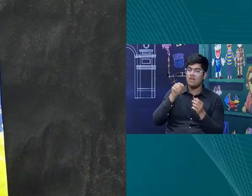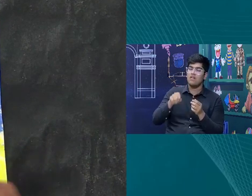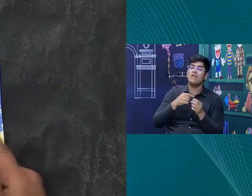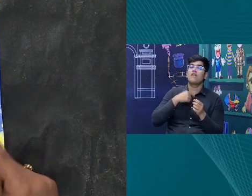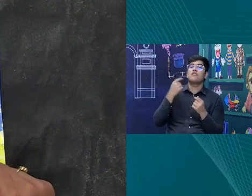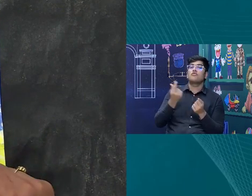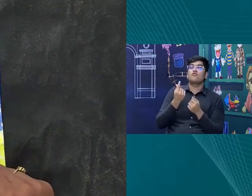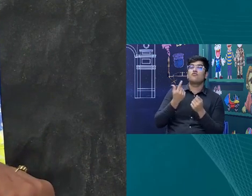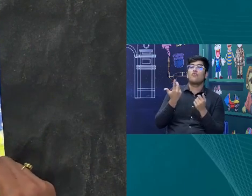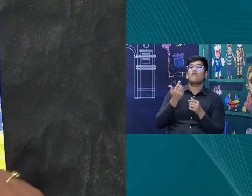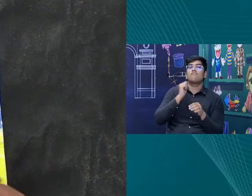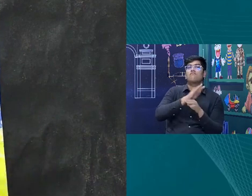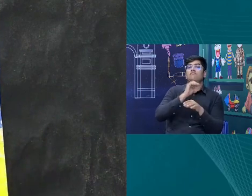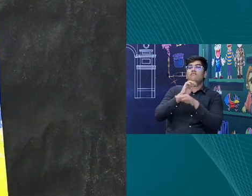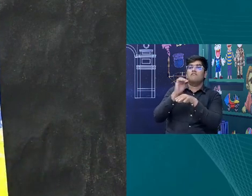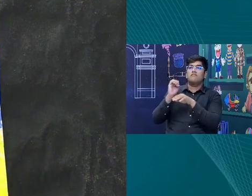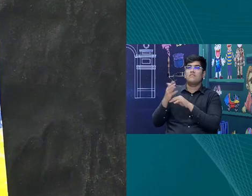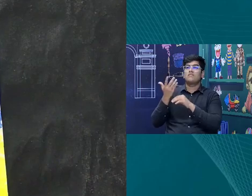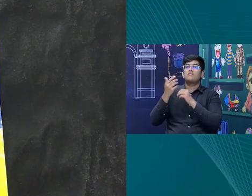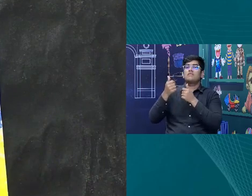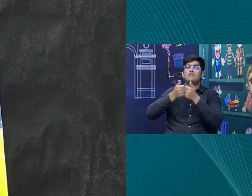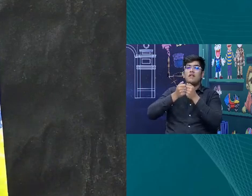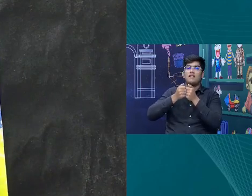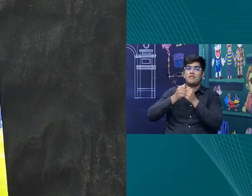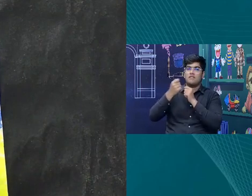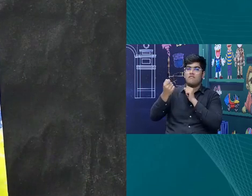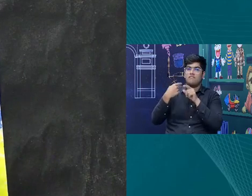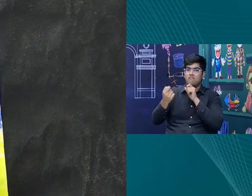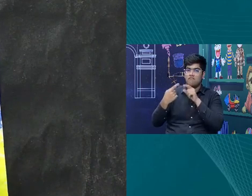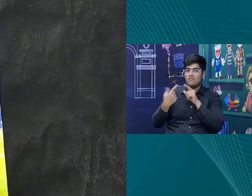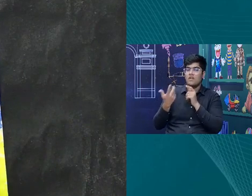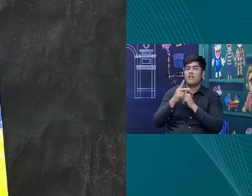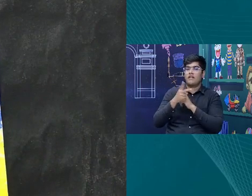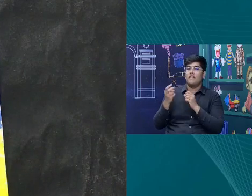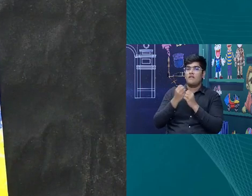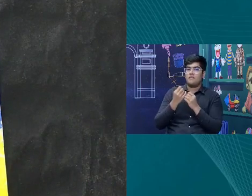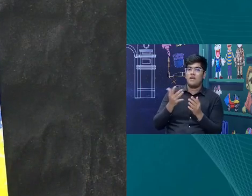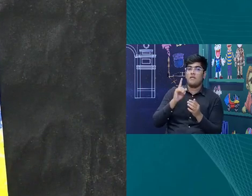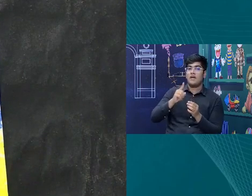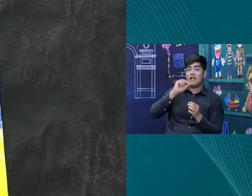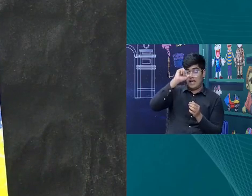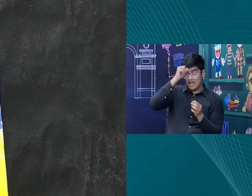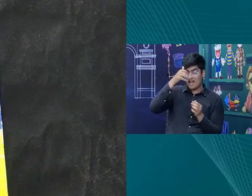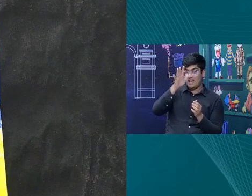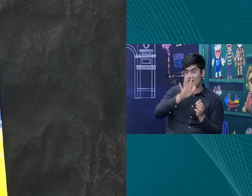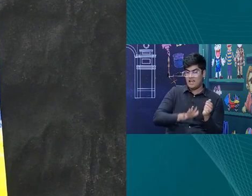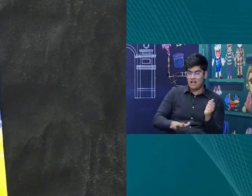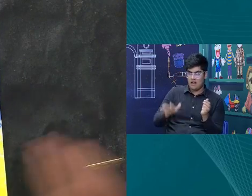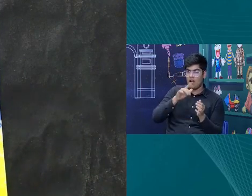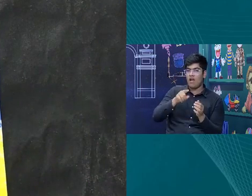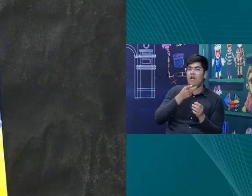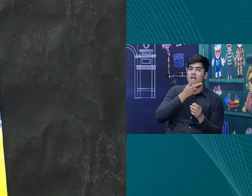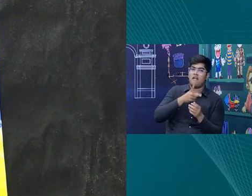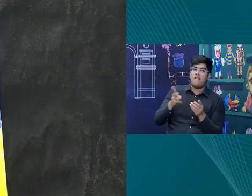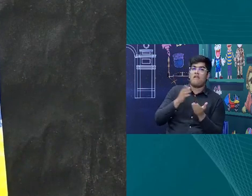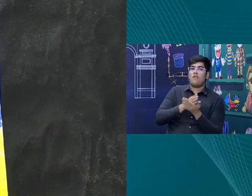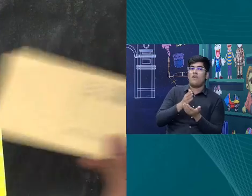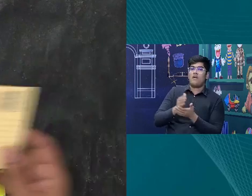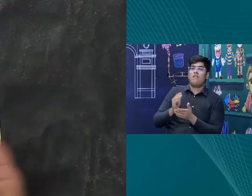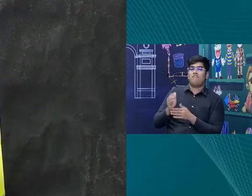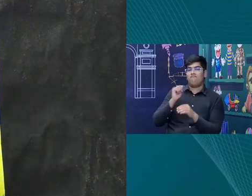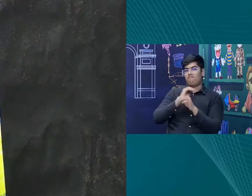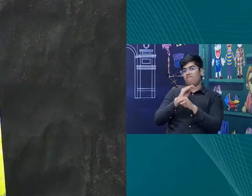अपने संदेश बेजते हैं लेकिन ये पूरे भारत के अंदर हम अलग-अलग इन माध्यमों से बेचते हैं, लेकिन पहले हम